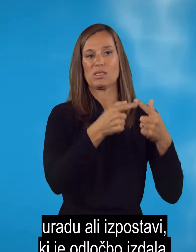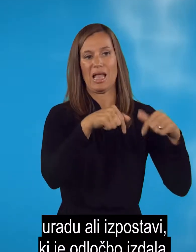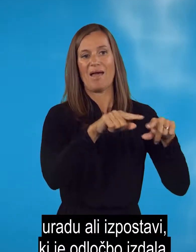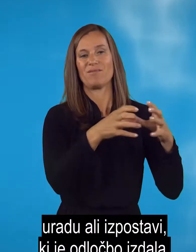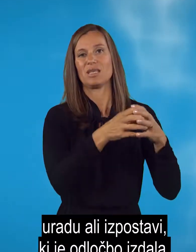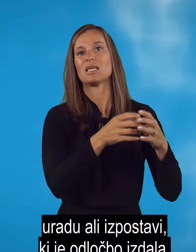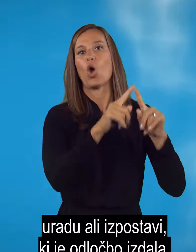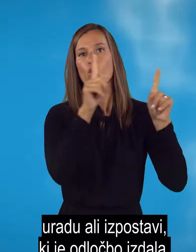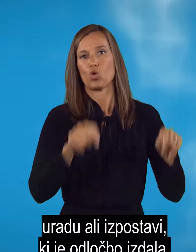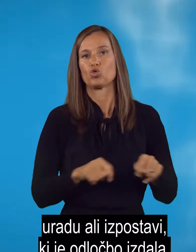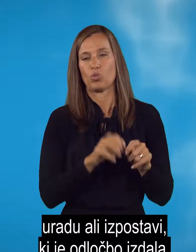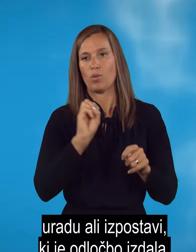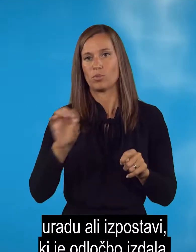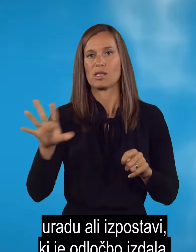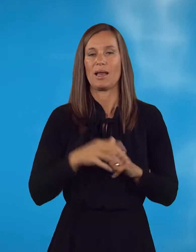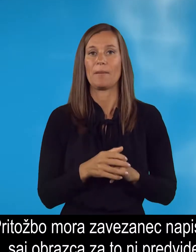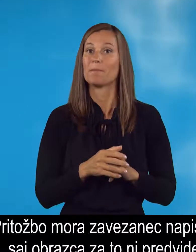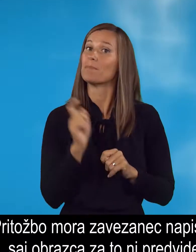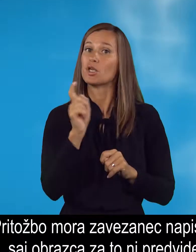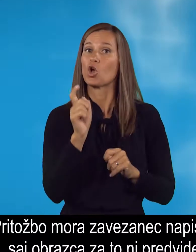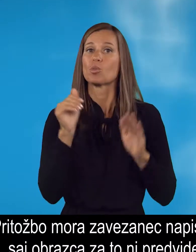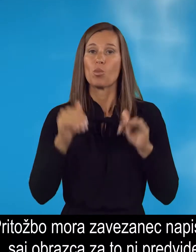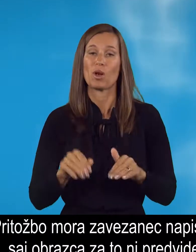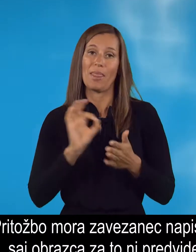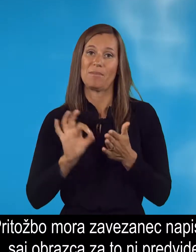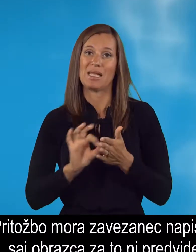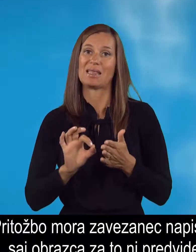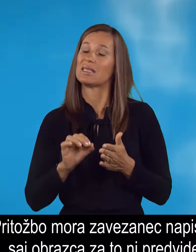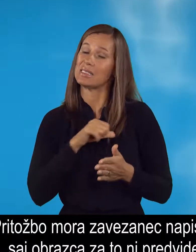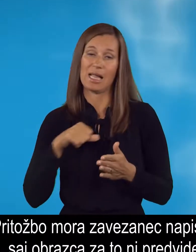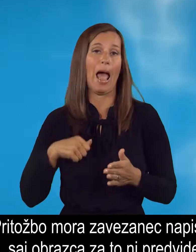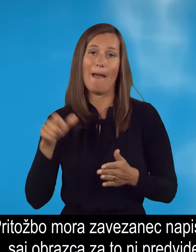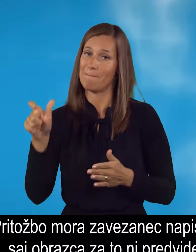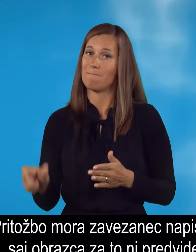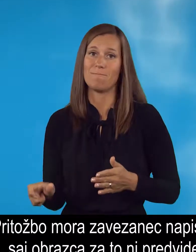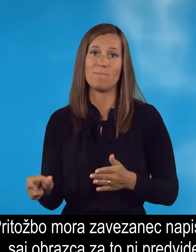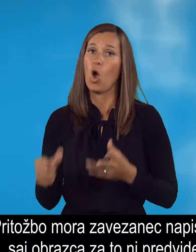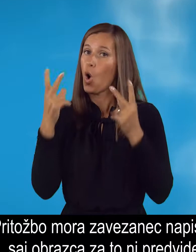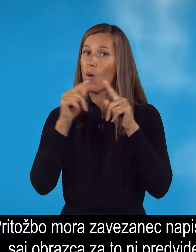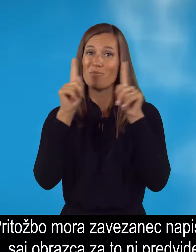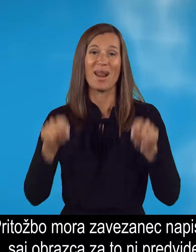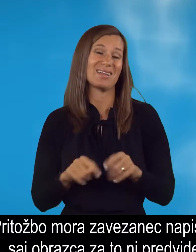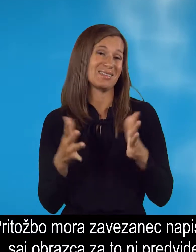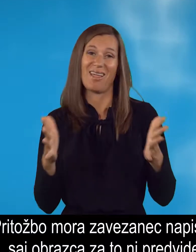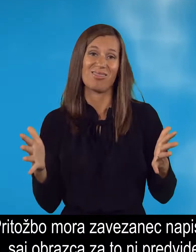izdala. Pritožbo mora zavezanec napisati sam, saj obrazca za to ni predvidenega.